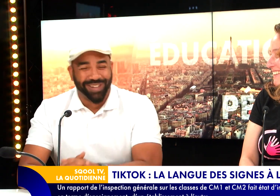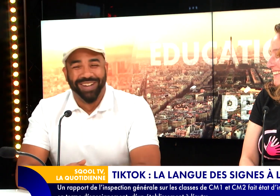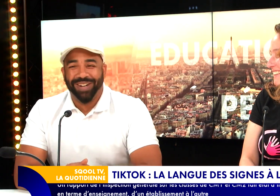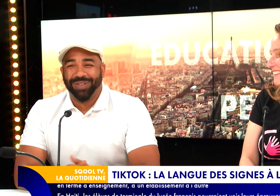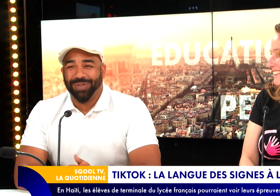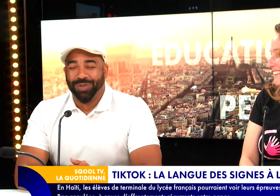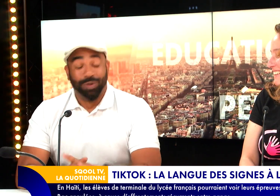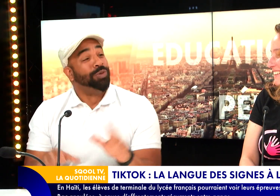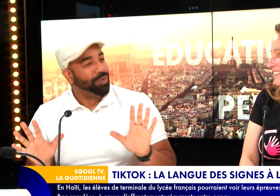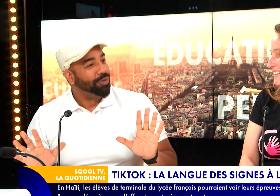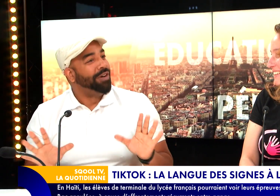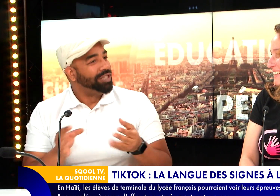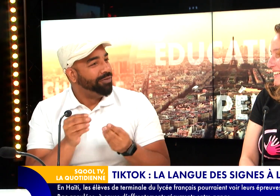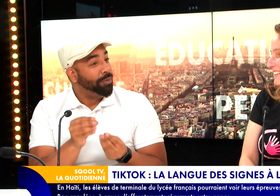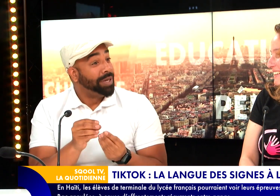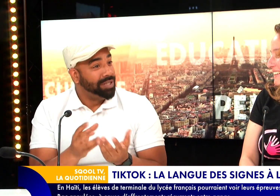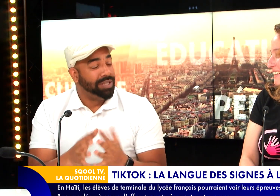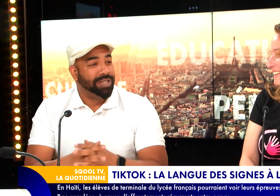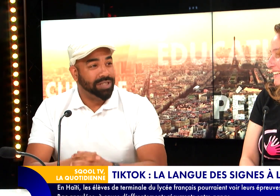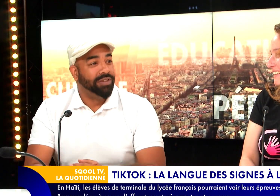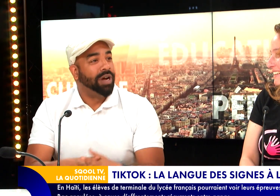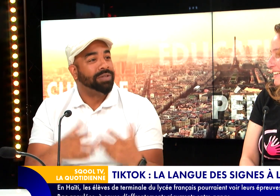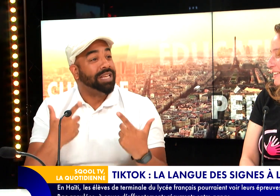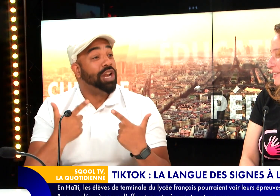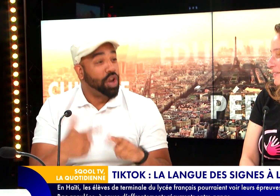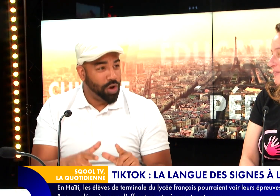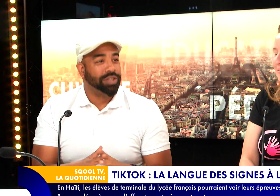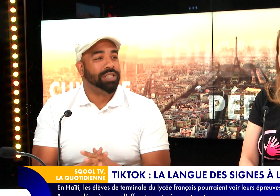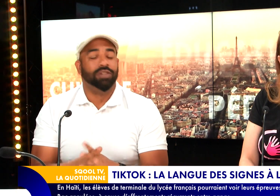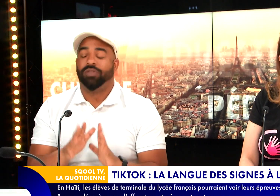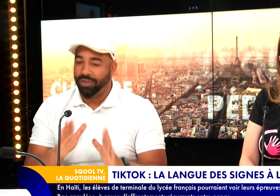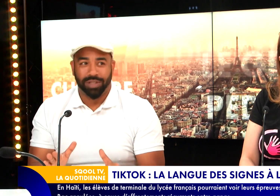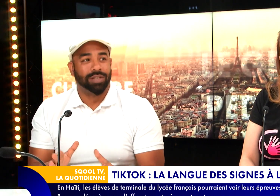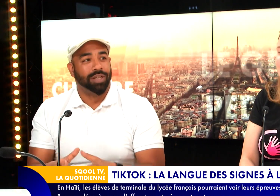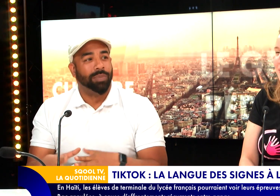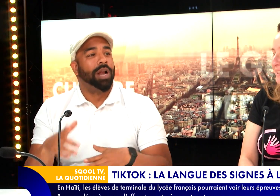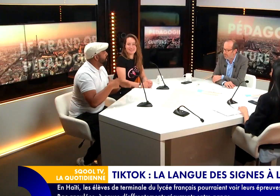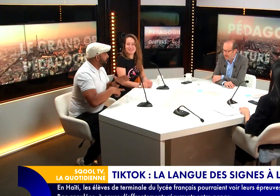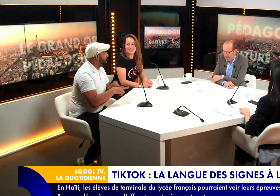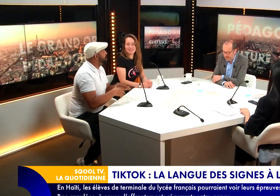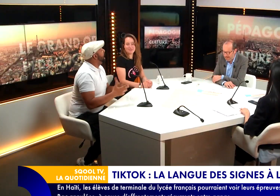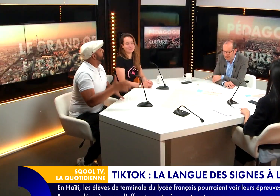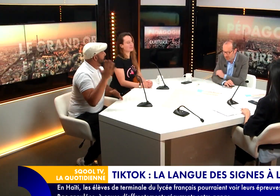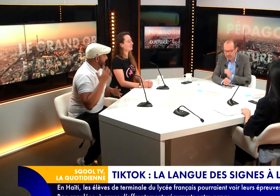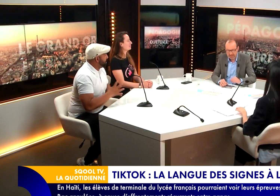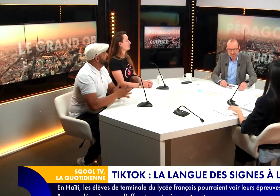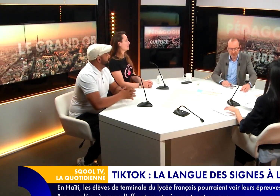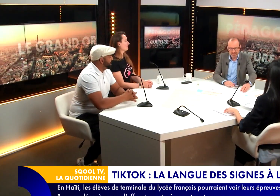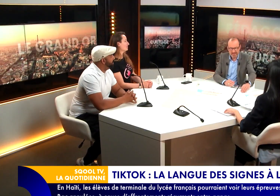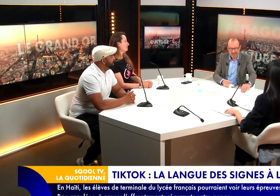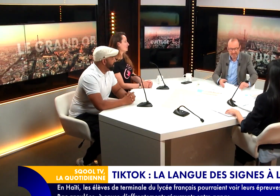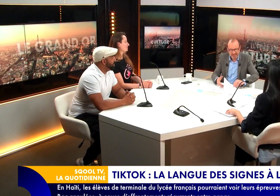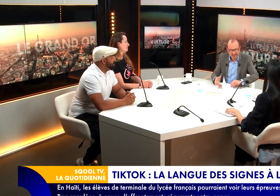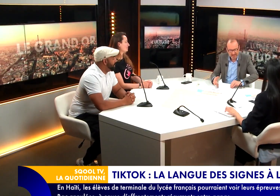langue. Donc voilà, c'est vous préciser ça, c'est vrai. Langue des signes française. Langue des signes française. C'est pas le langage. Il y a la langue des signes française et il y a